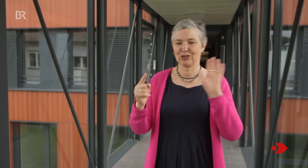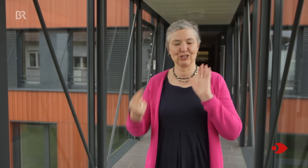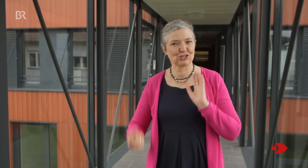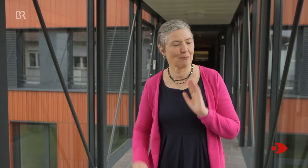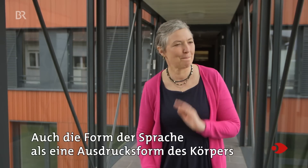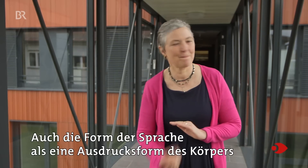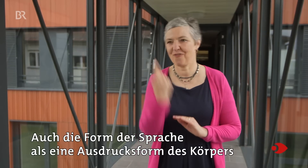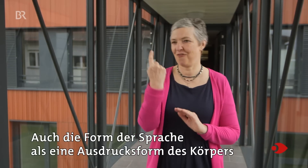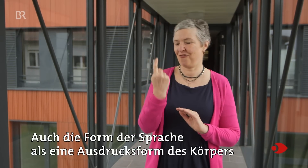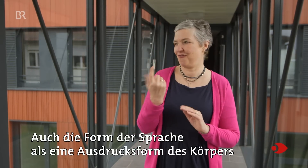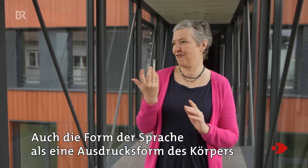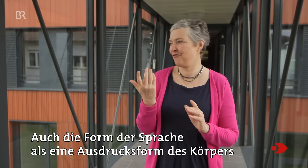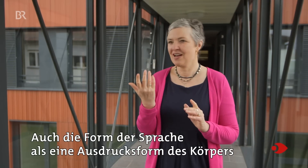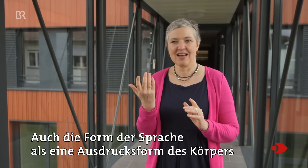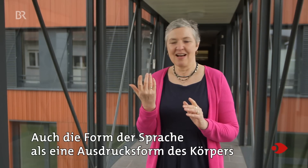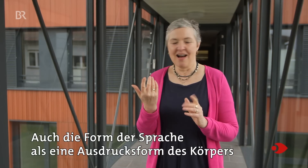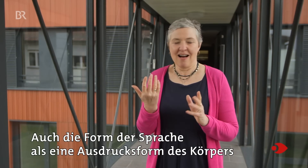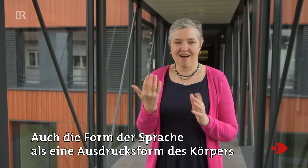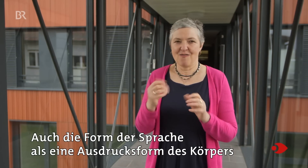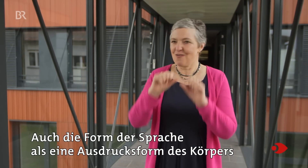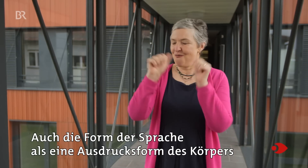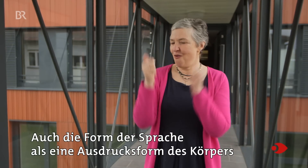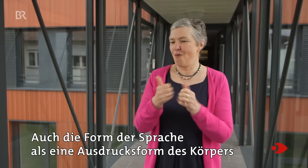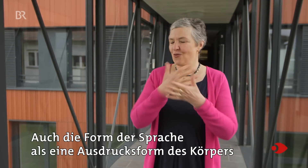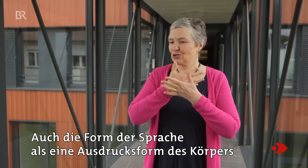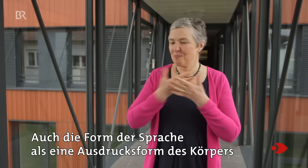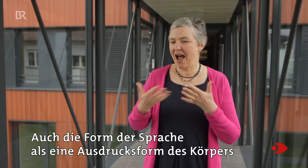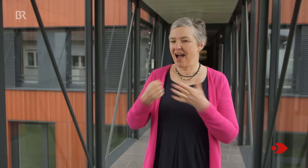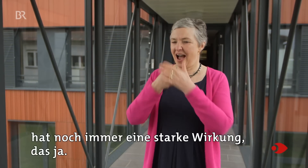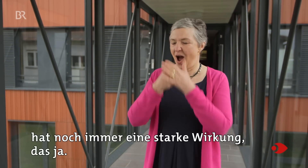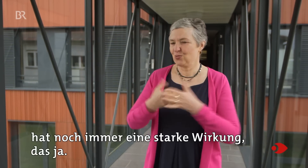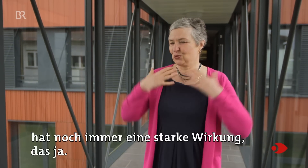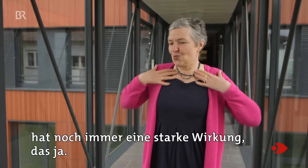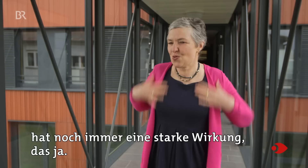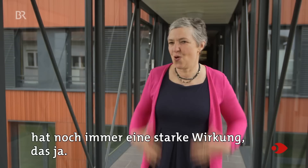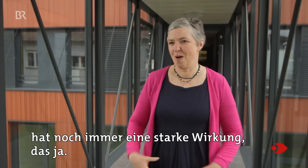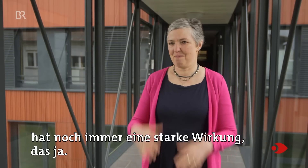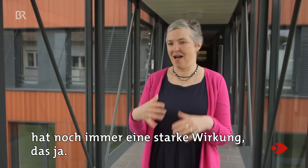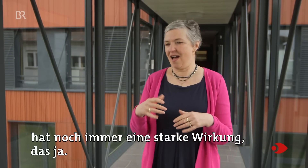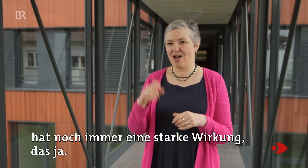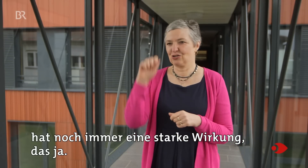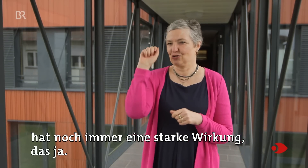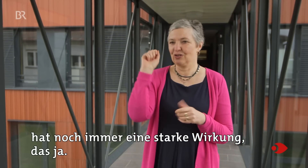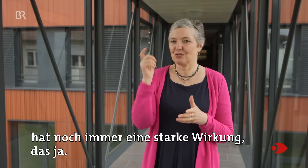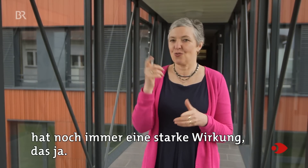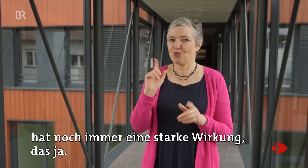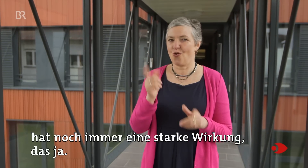Auch die Form der Sprache als eine Ausdrucksform des Körpers hat noch immer eine starke Wirkung, das Ja.